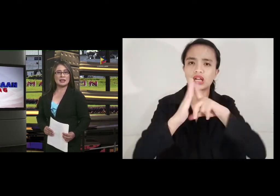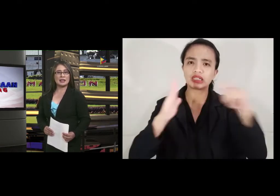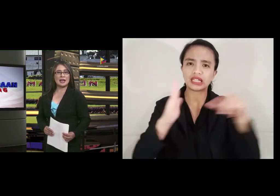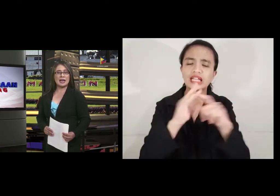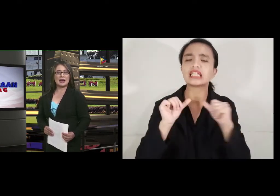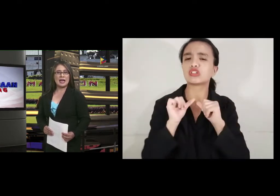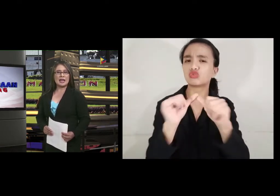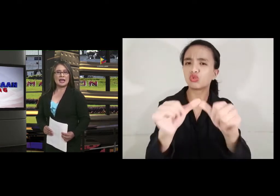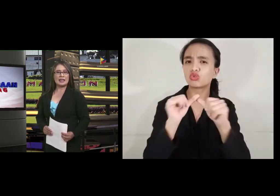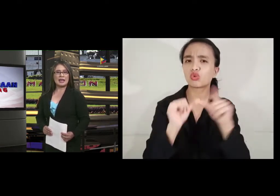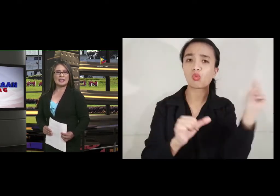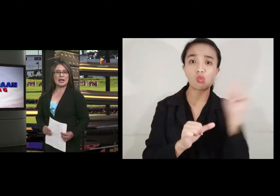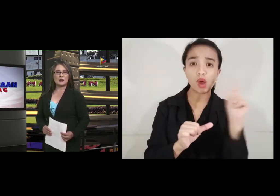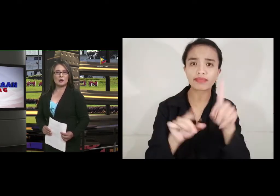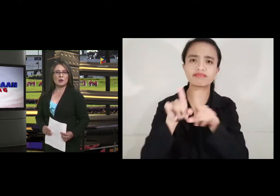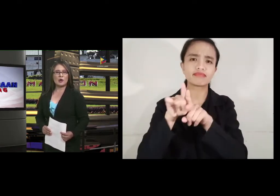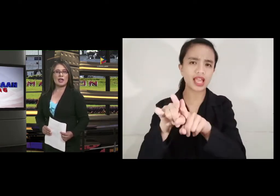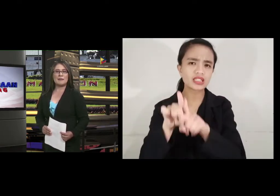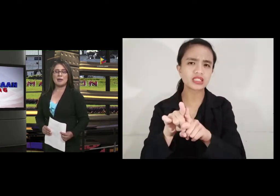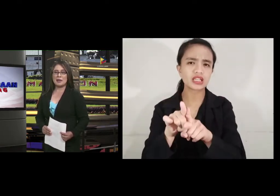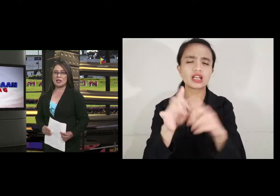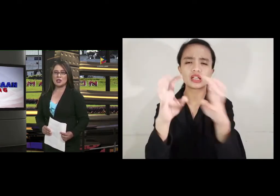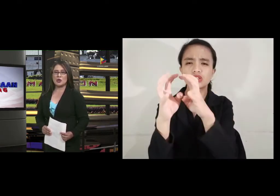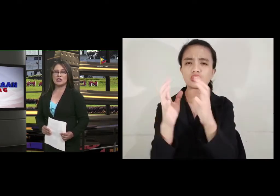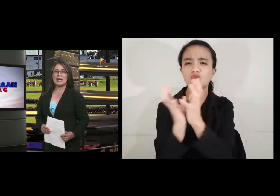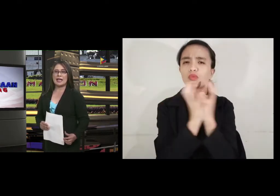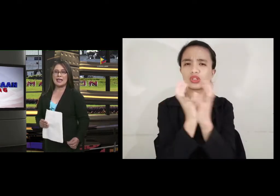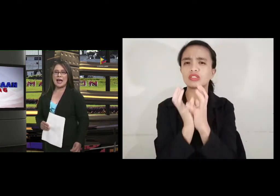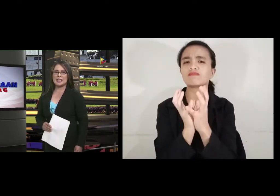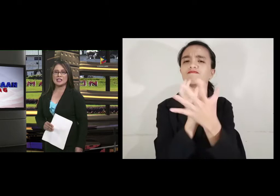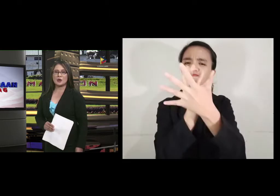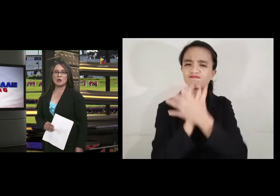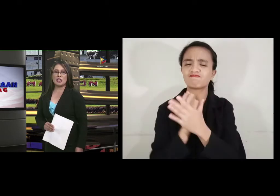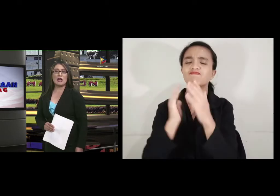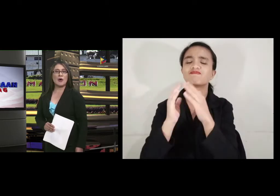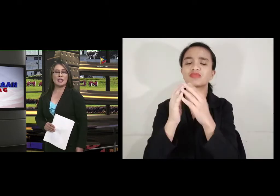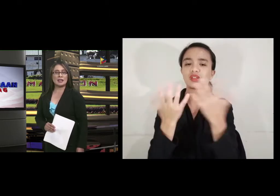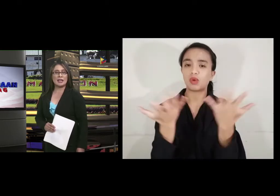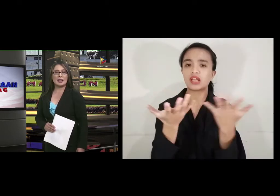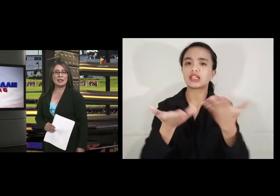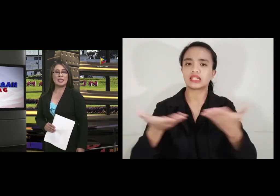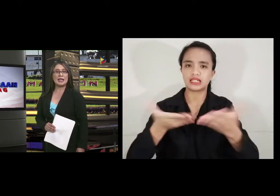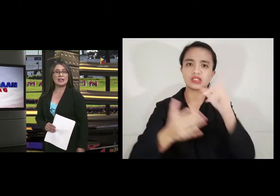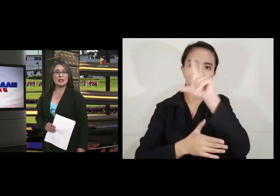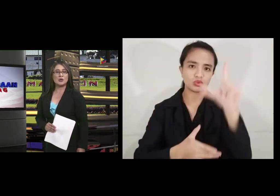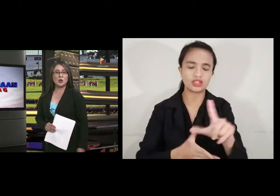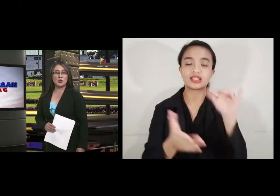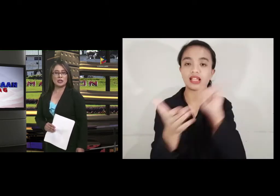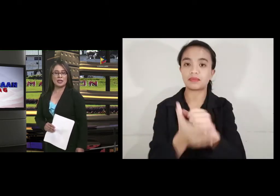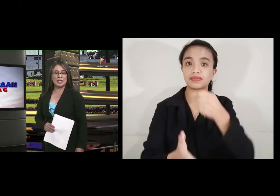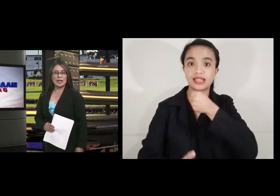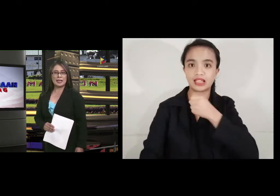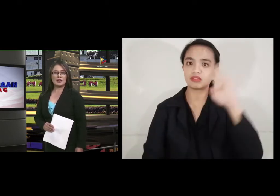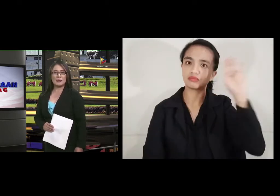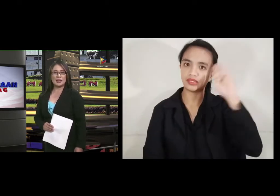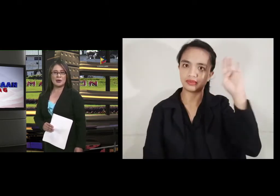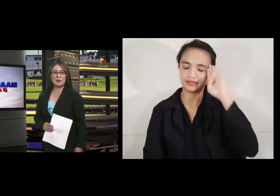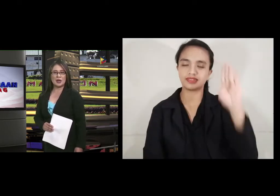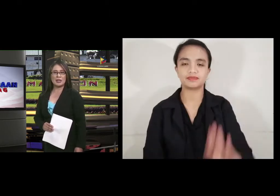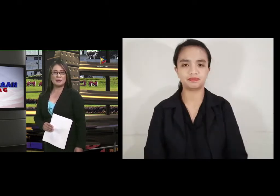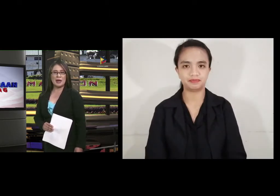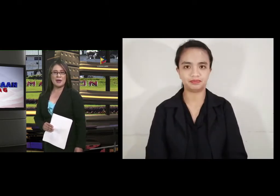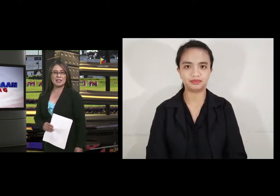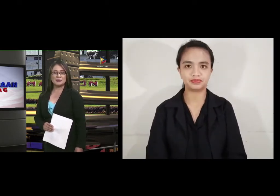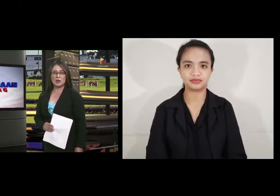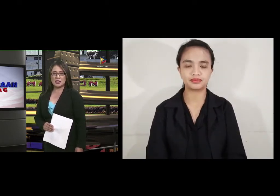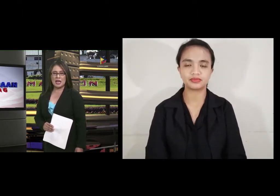jay latidad, kagidan ti agtultuloy nga implementasyon ti enhanced community quarantine iti Luzon. Dahiti man ti